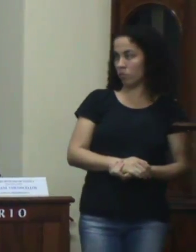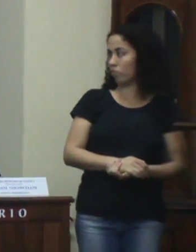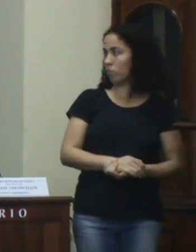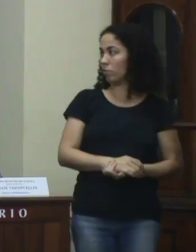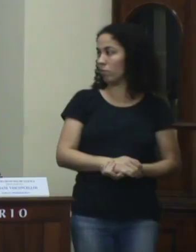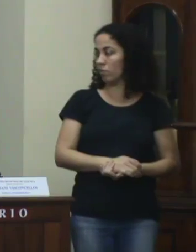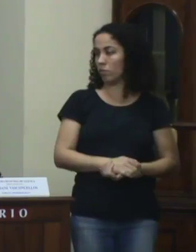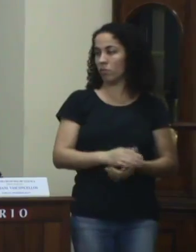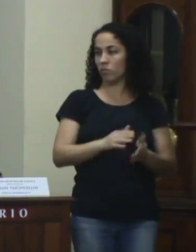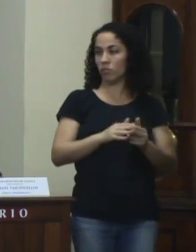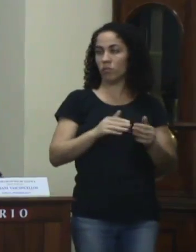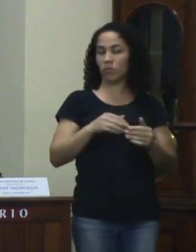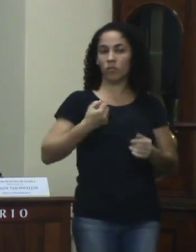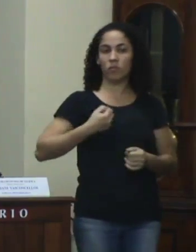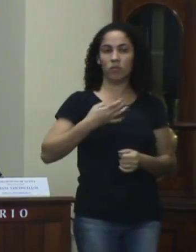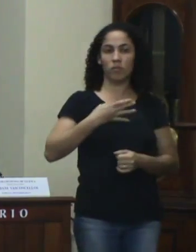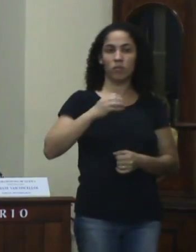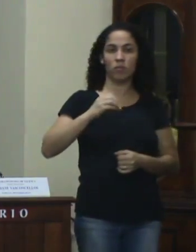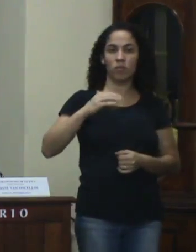Indicação número